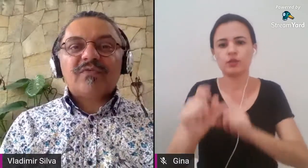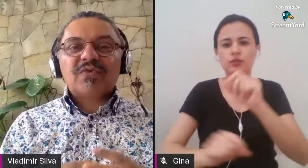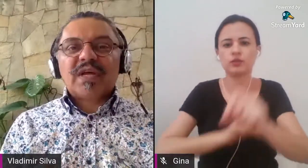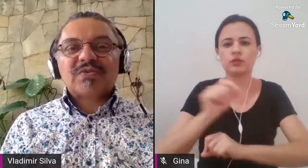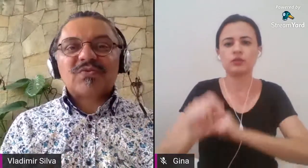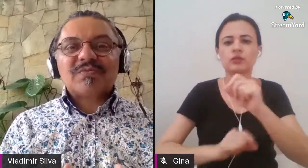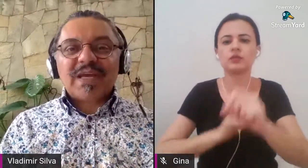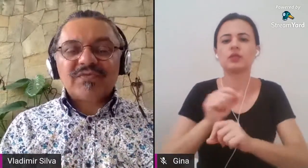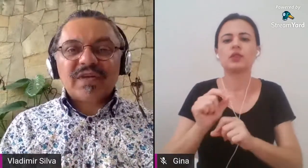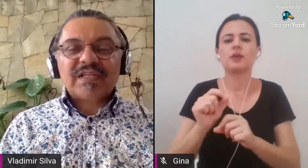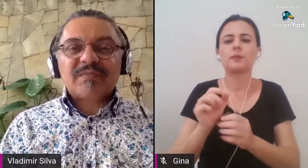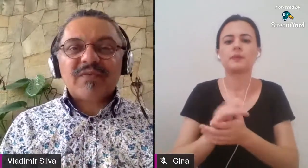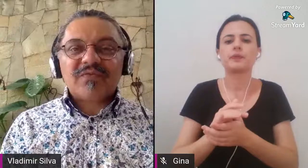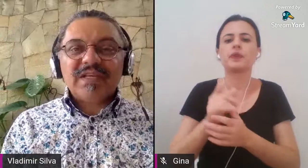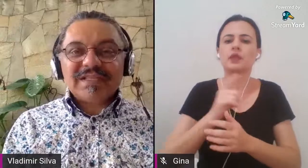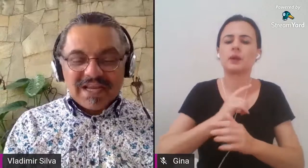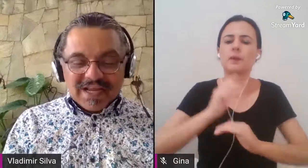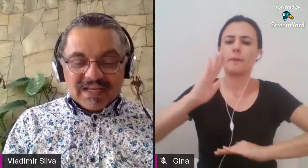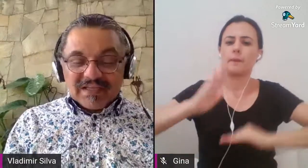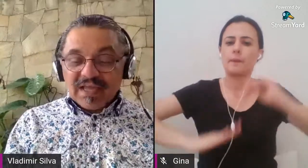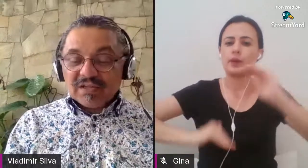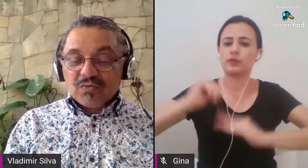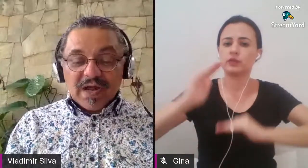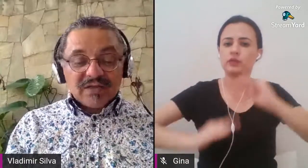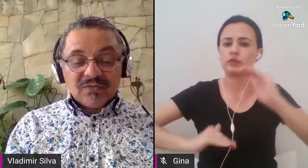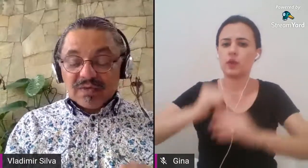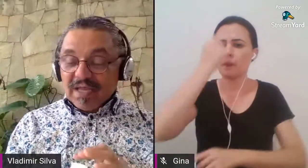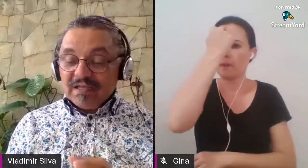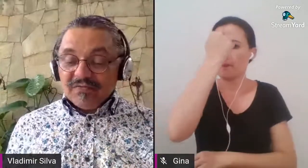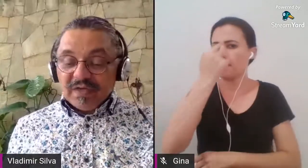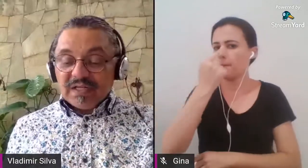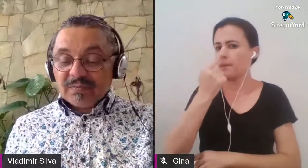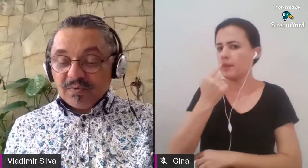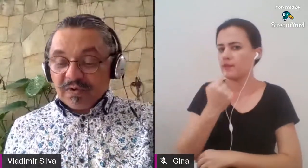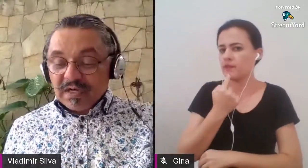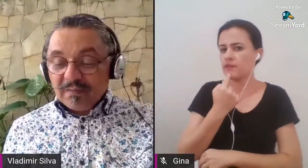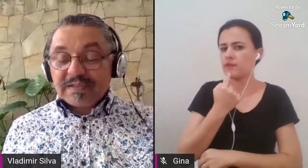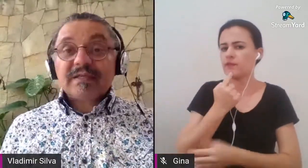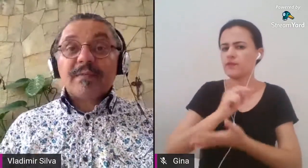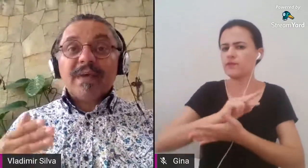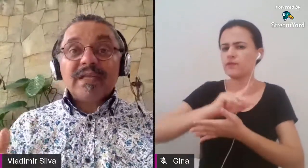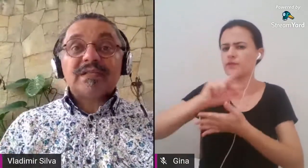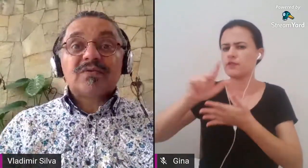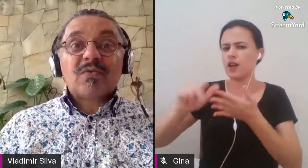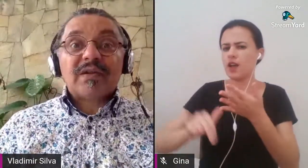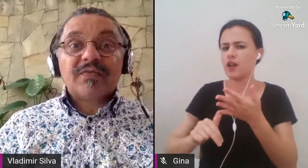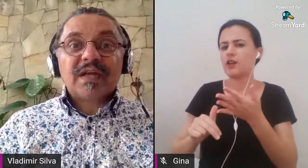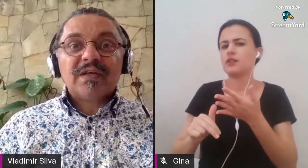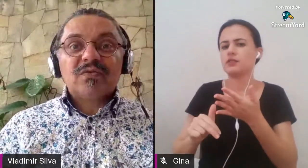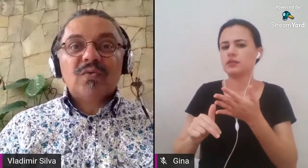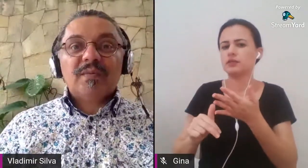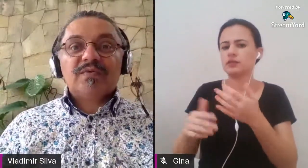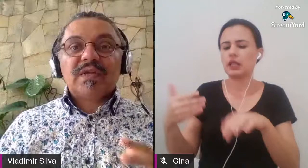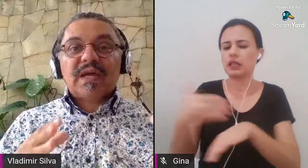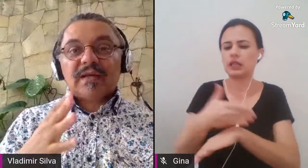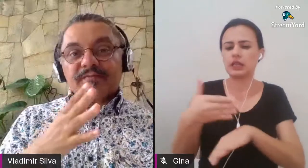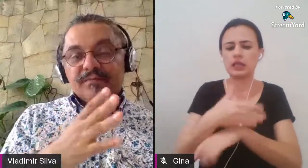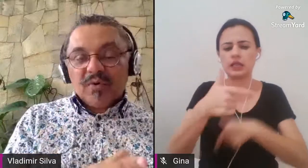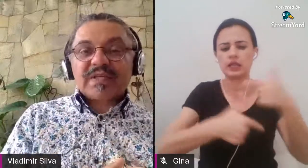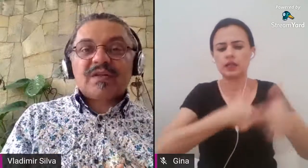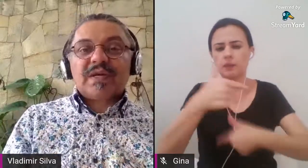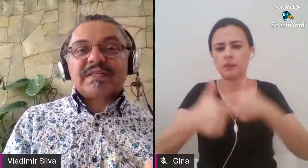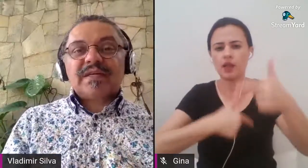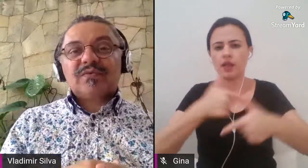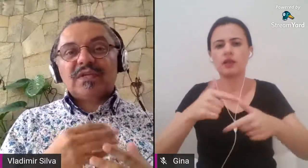de trabalho profissionais com os mais diferentes perfis, que têm atuado em diferentes programas e também estão se qualificando no âmbito